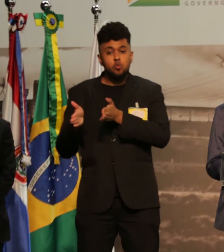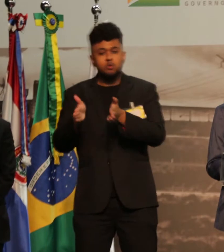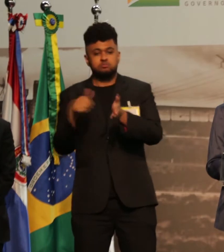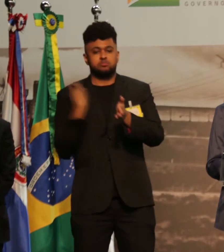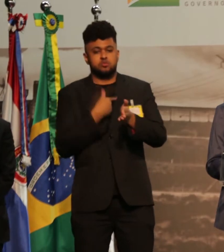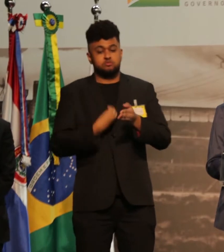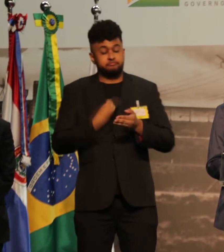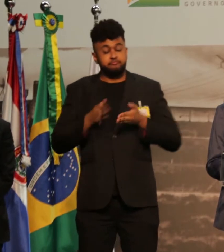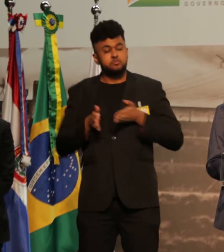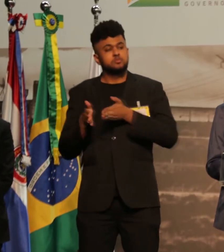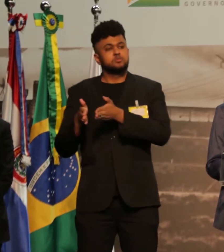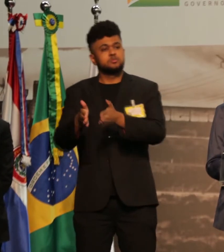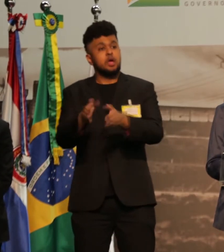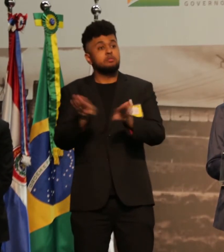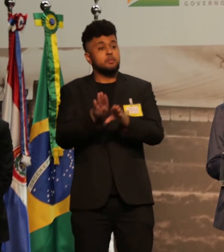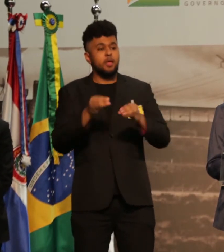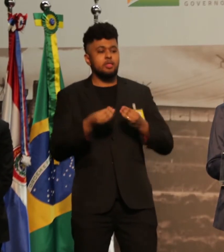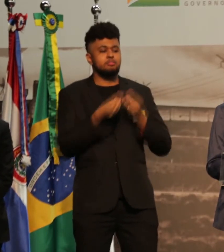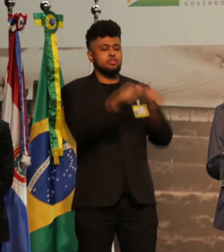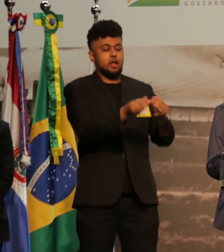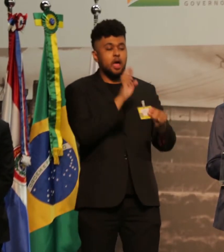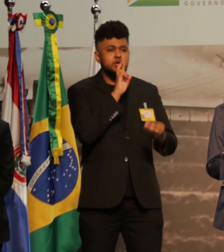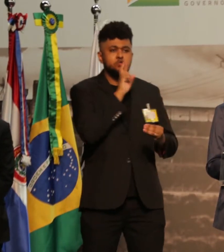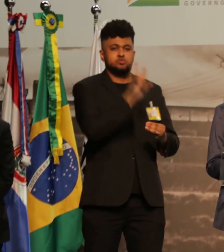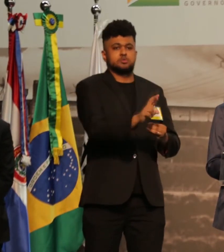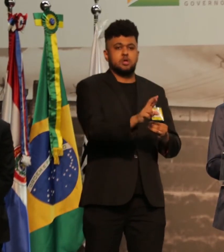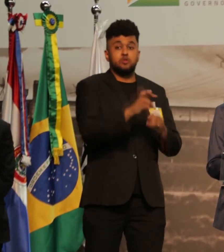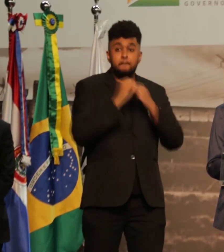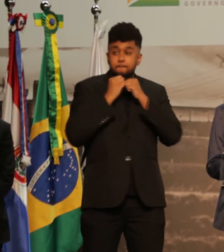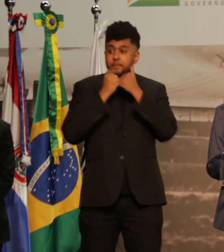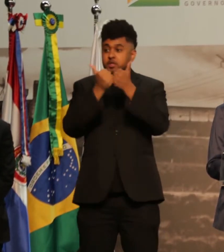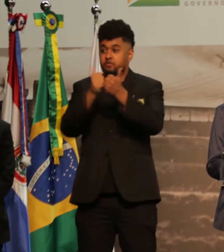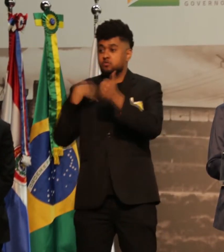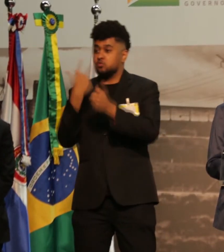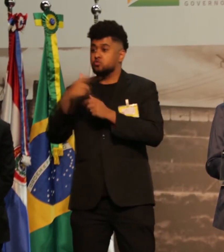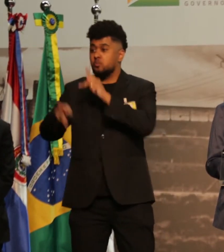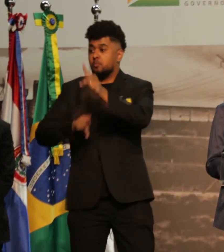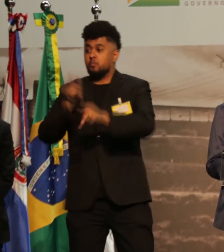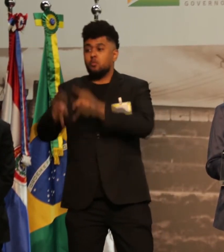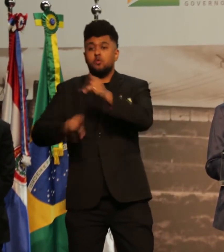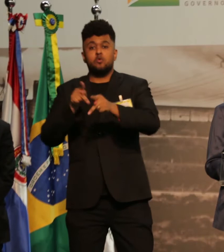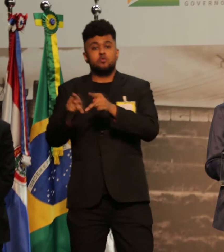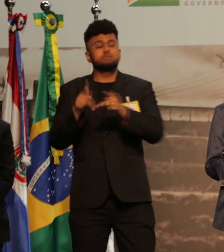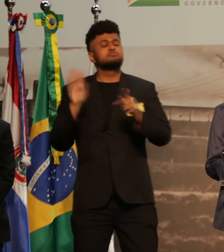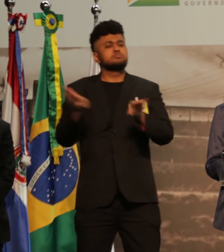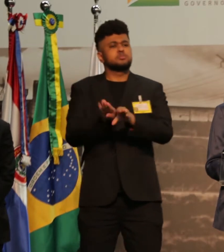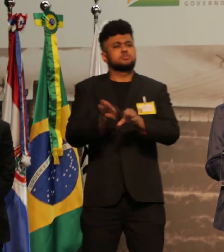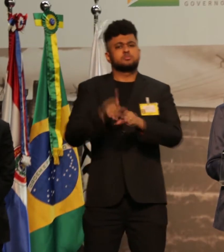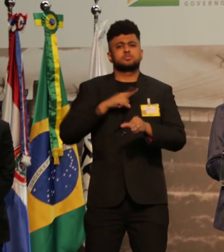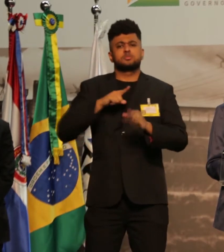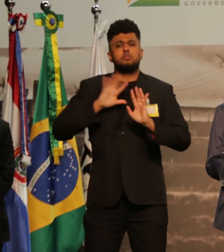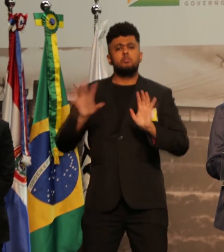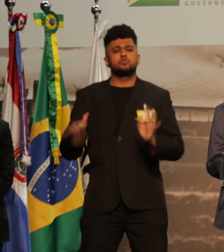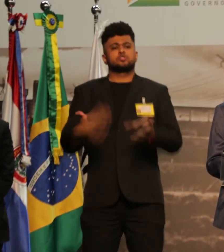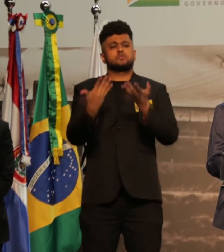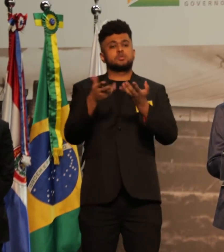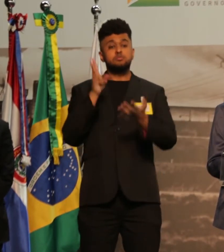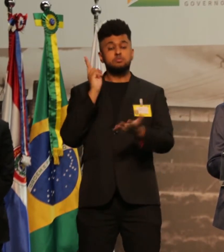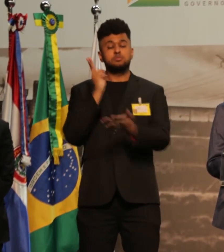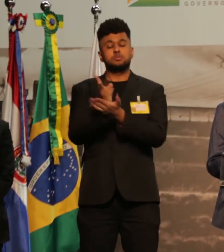nosso caminhar, além de entregar resultados em benefício da nossa gente, concederam motivação